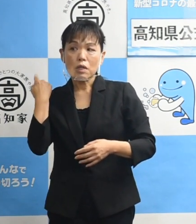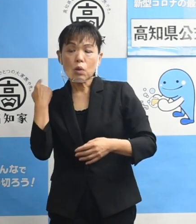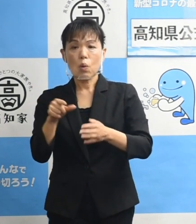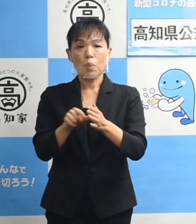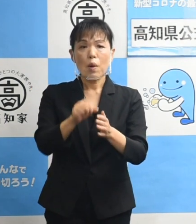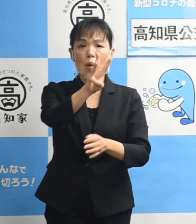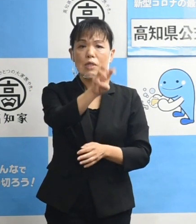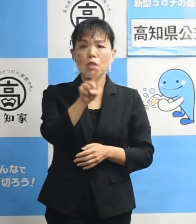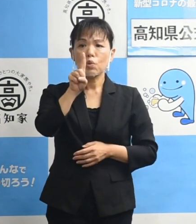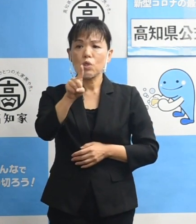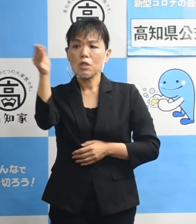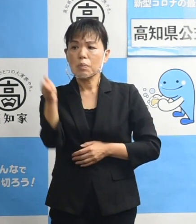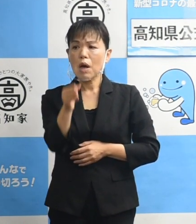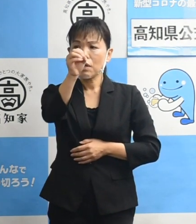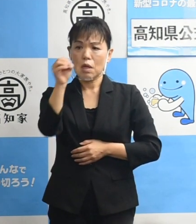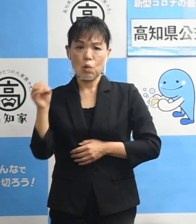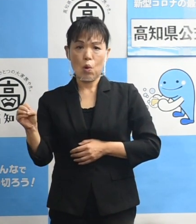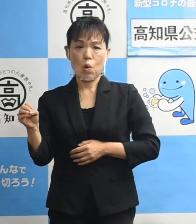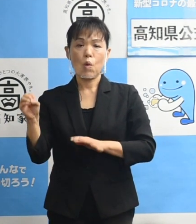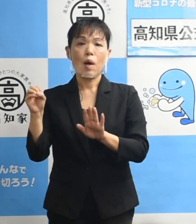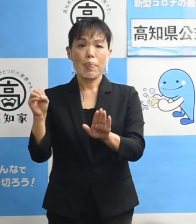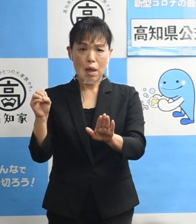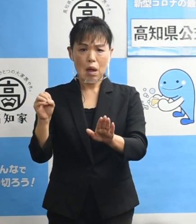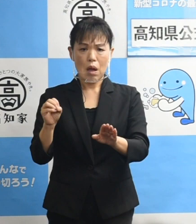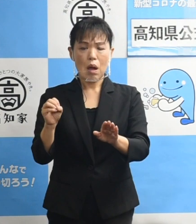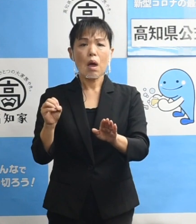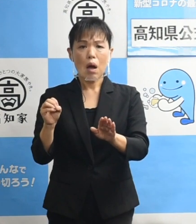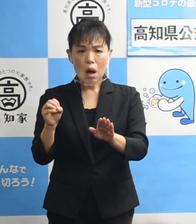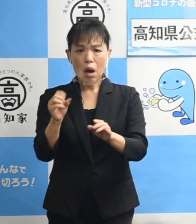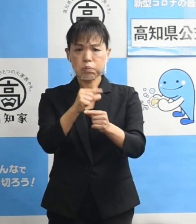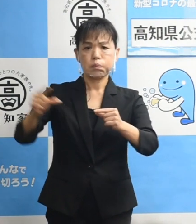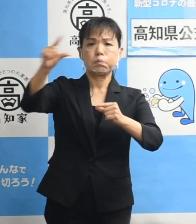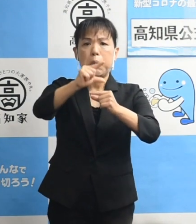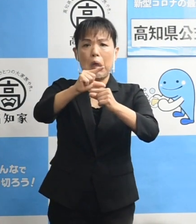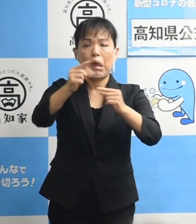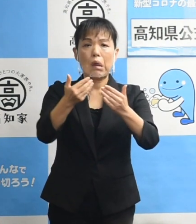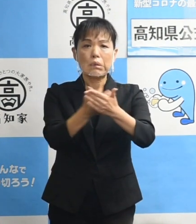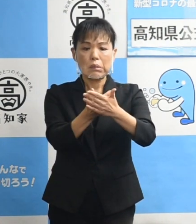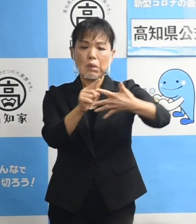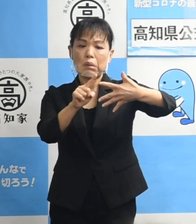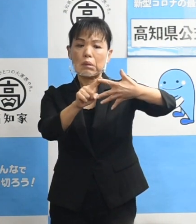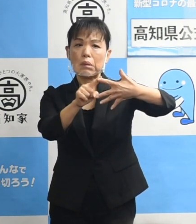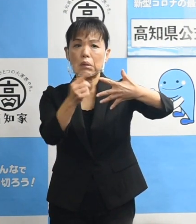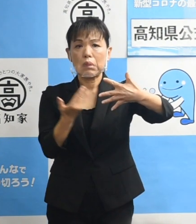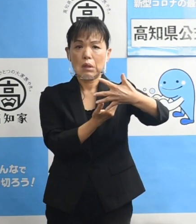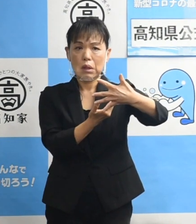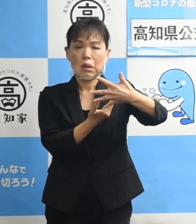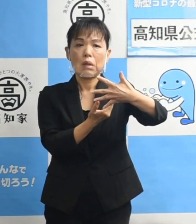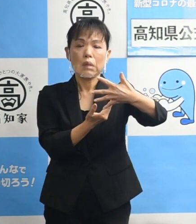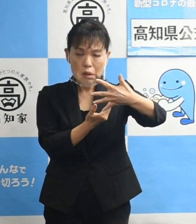程度であったところでございますので、まあ、わずか1日で1割程度上がっているということでございま